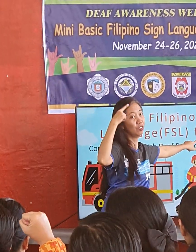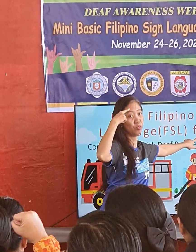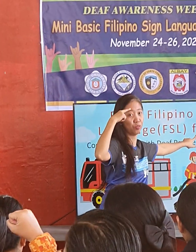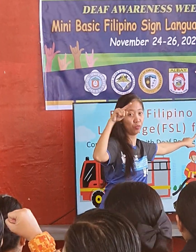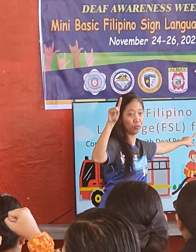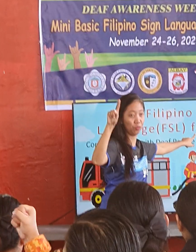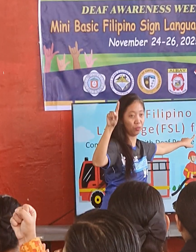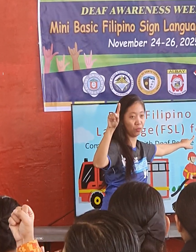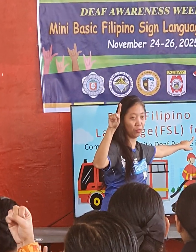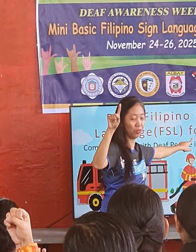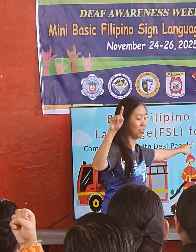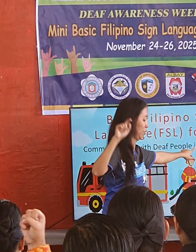4,